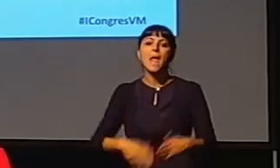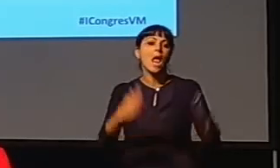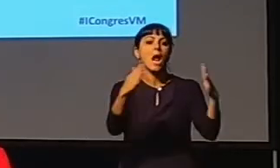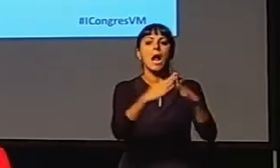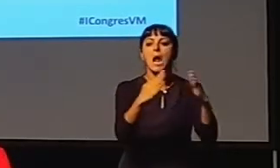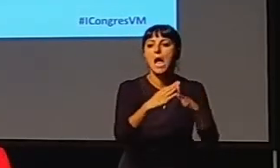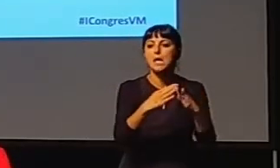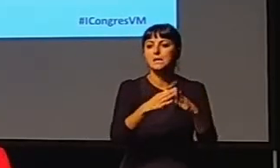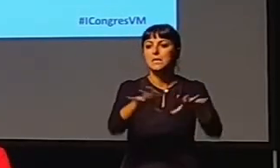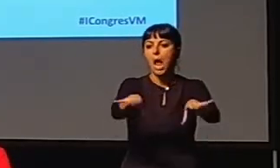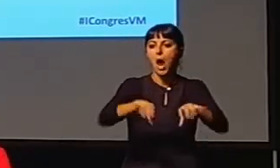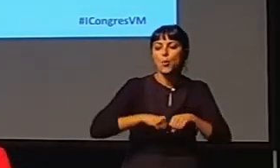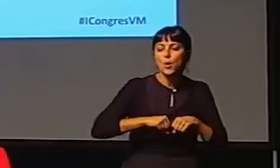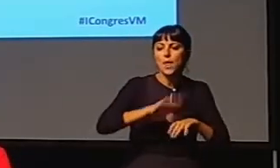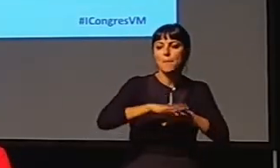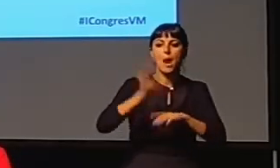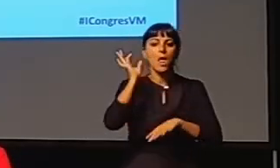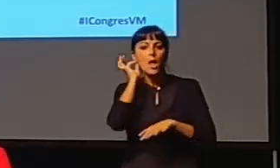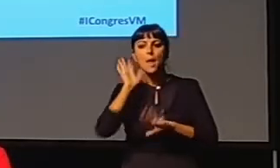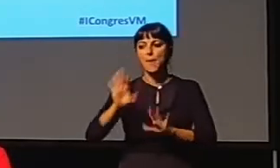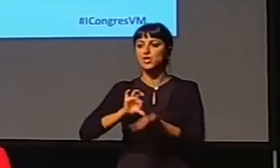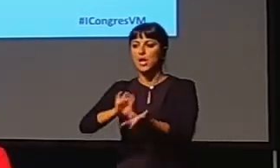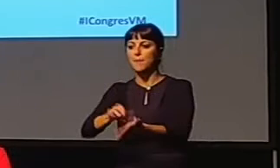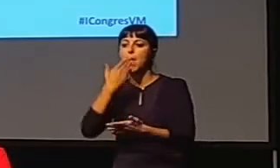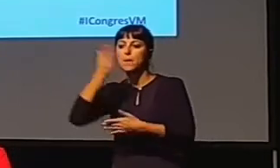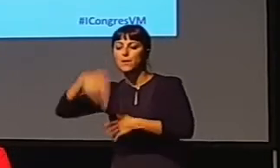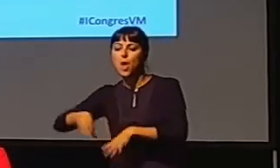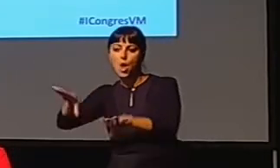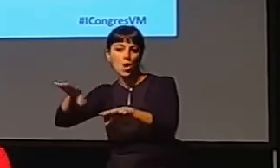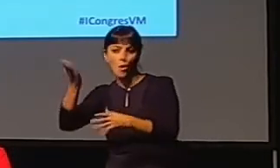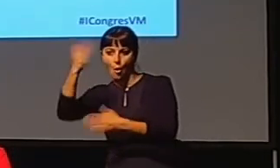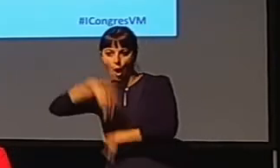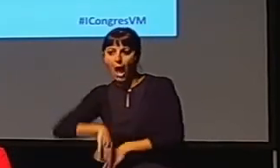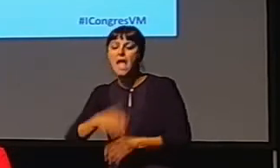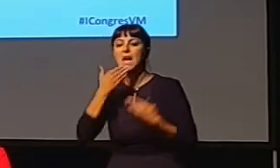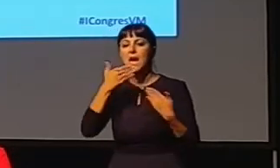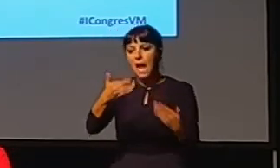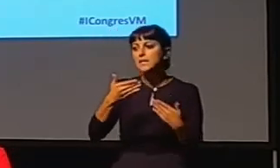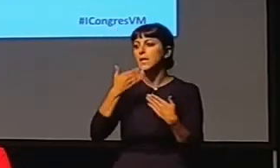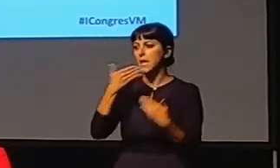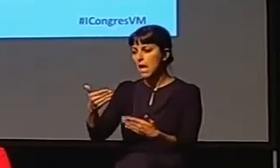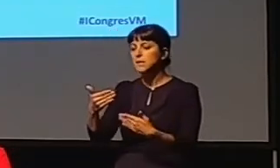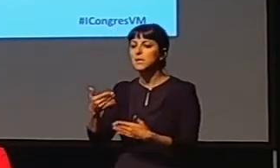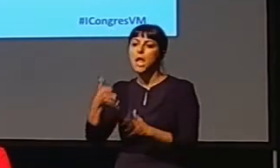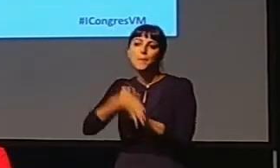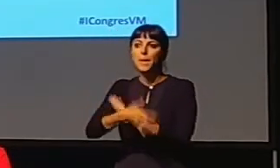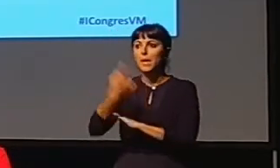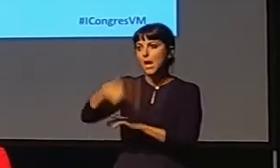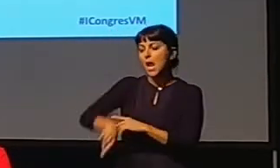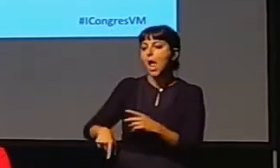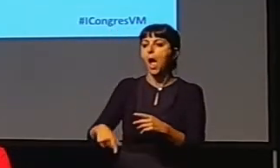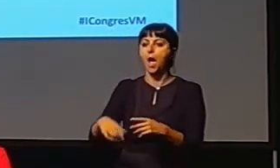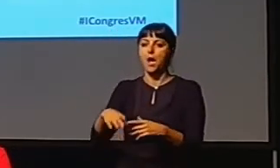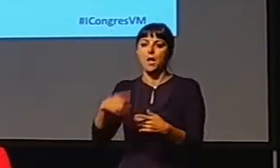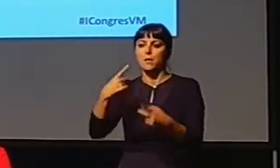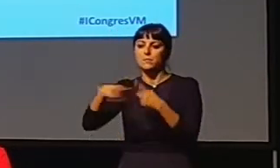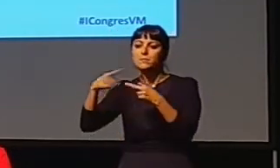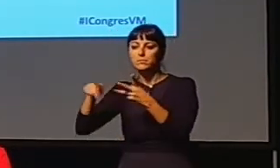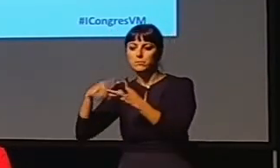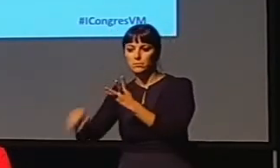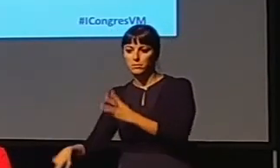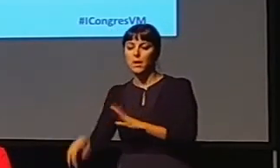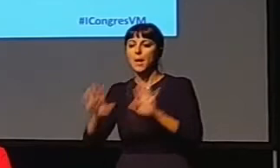tenim serveis adequats, gràcies, perquè tenim uns SIATs desmantelats, gràcies, Pacte d'Estat, però això hauria